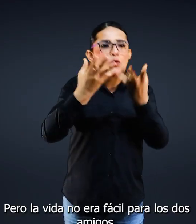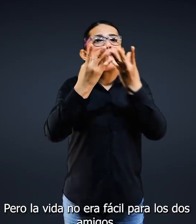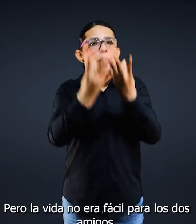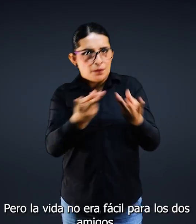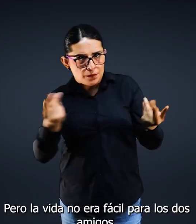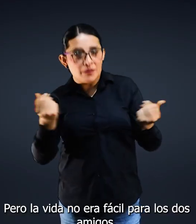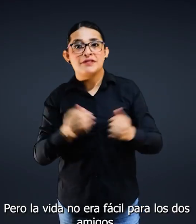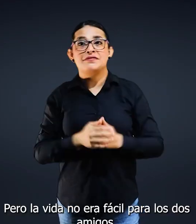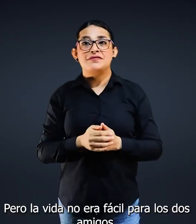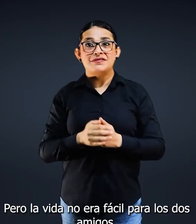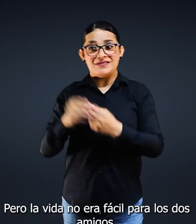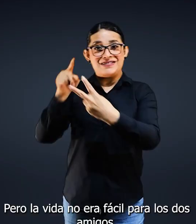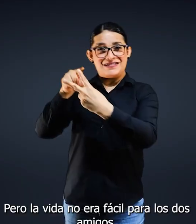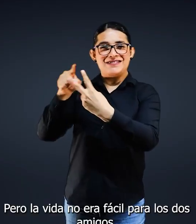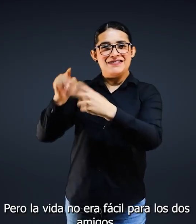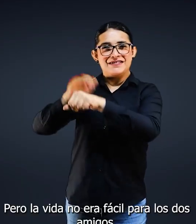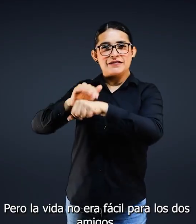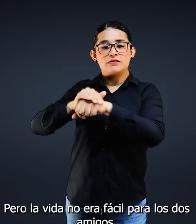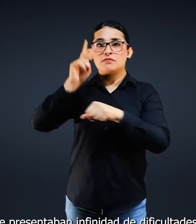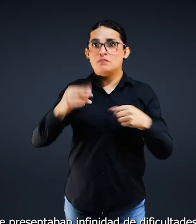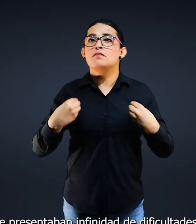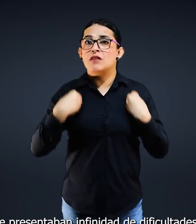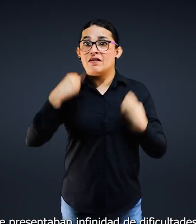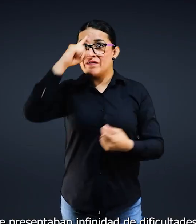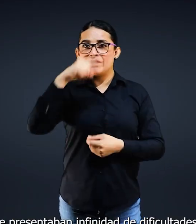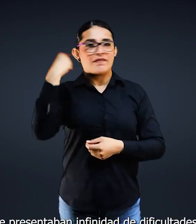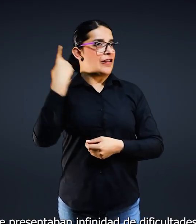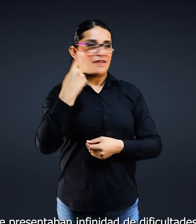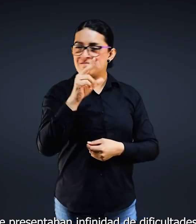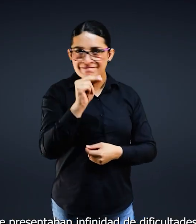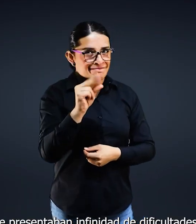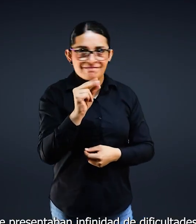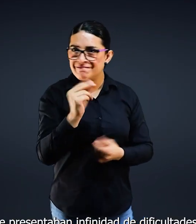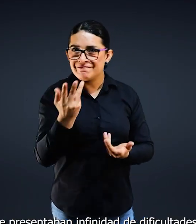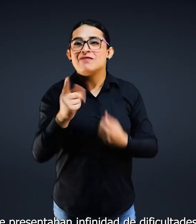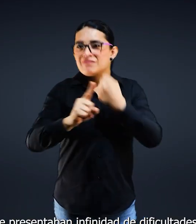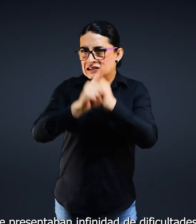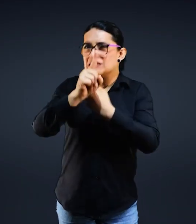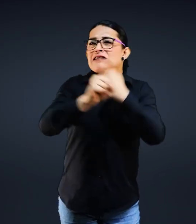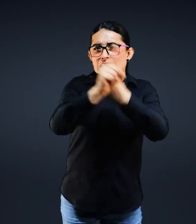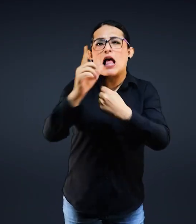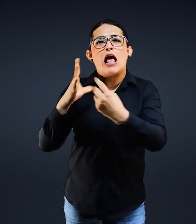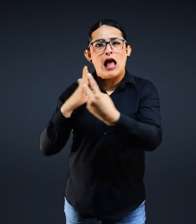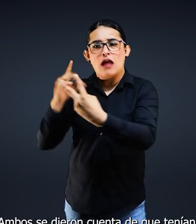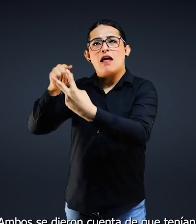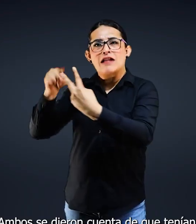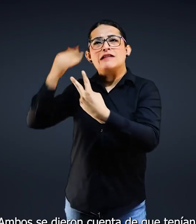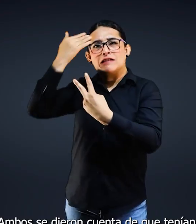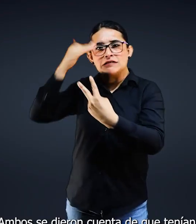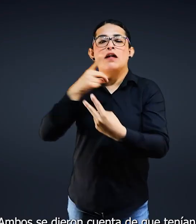Pero la vida no era fácil para los dos amigos. Se presentaban infinidad de dificultades. Ambos se dieron cuenta